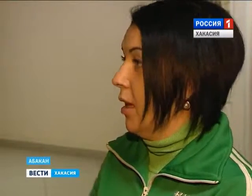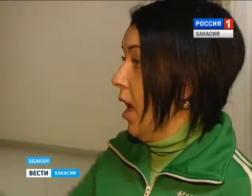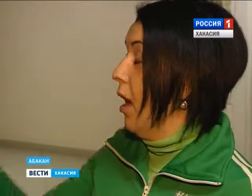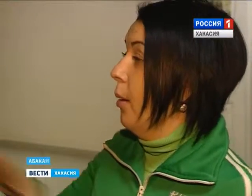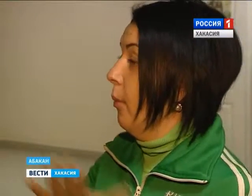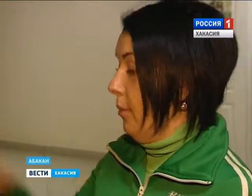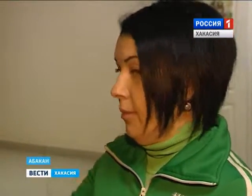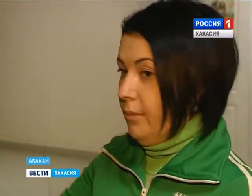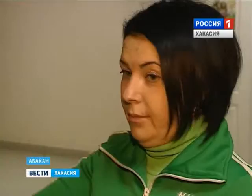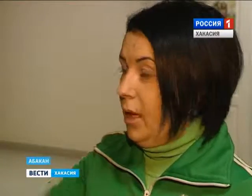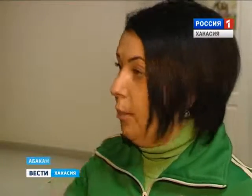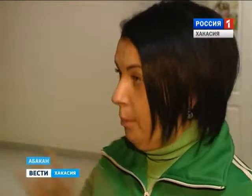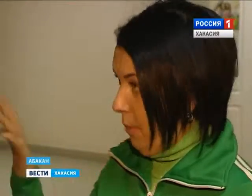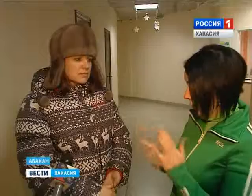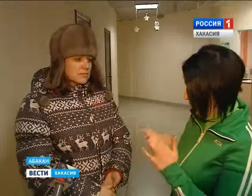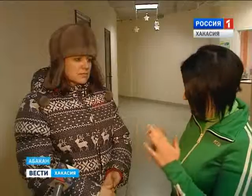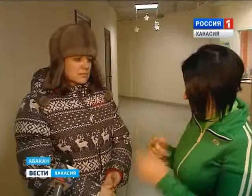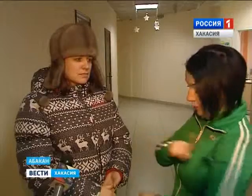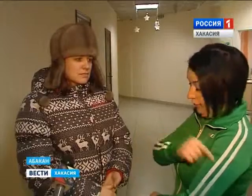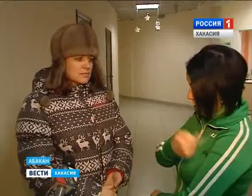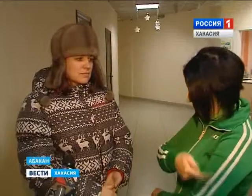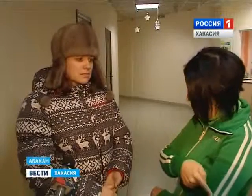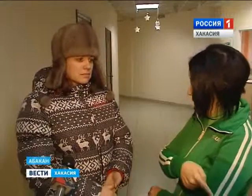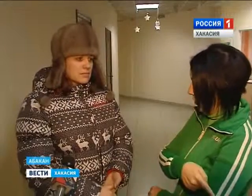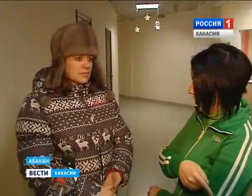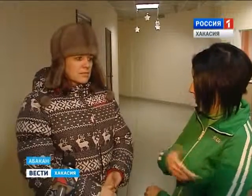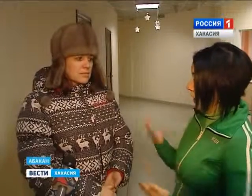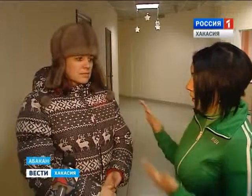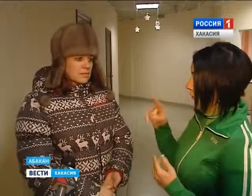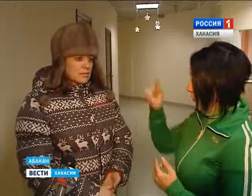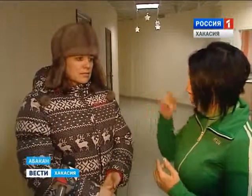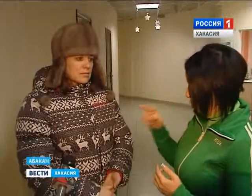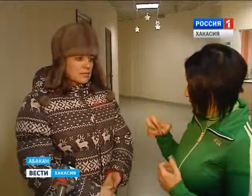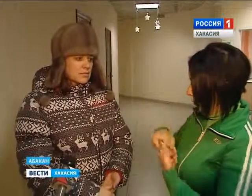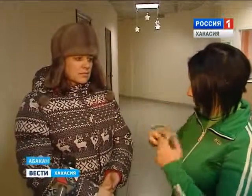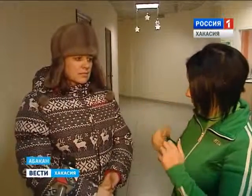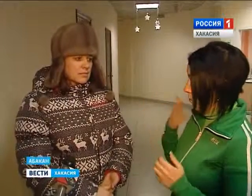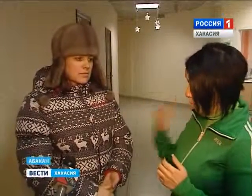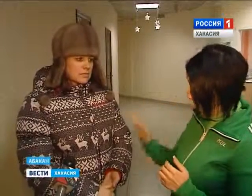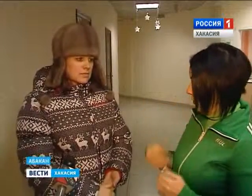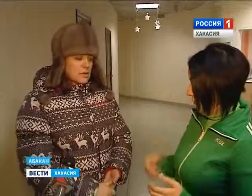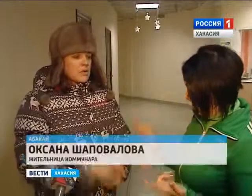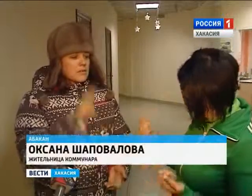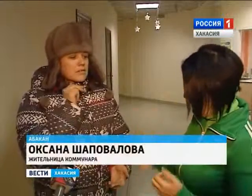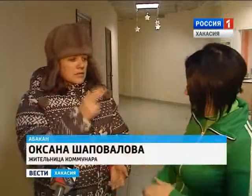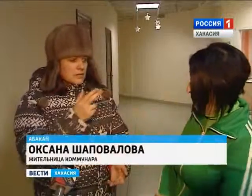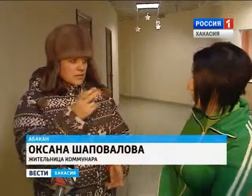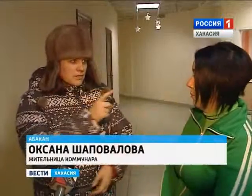экспертизы с ними поедет сурдопереводчик. А согласовать время визита помогло общение с диспетчерской службой по скайпу.